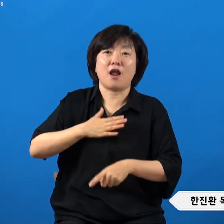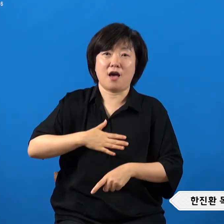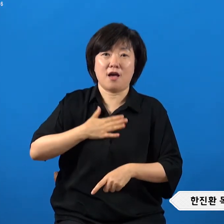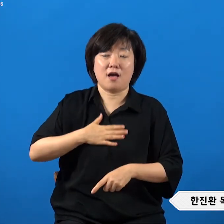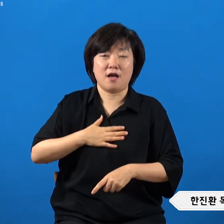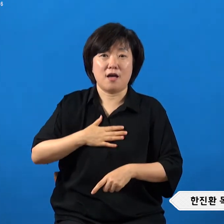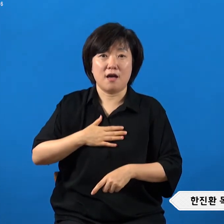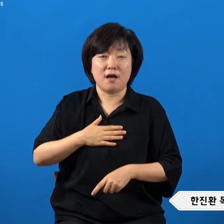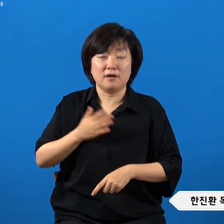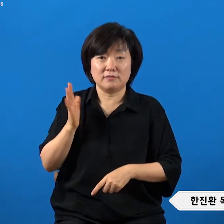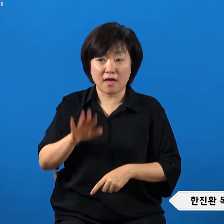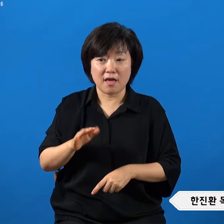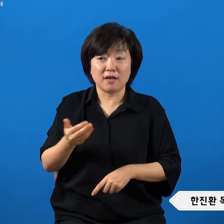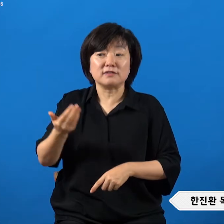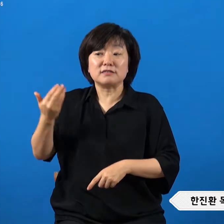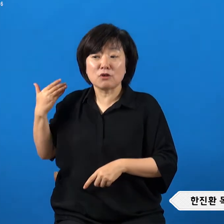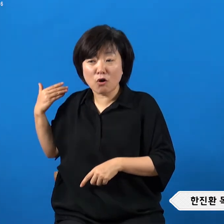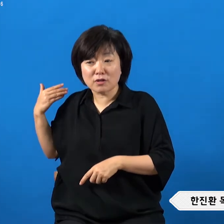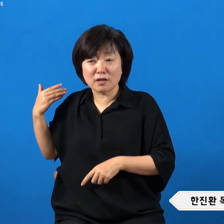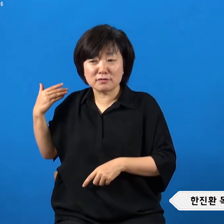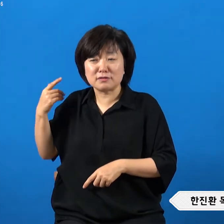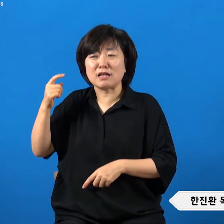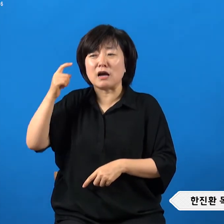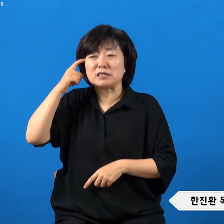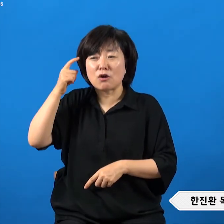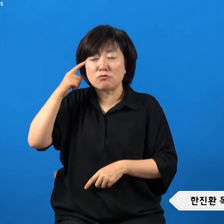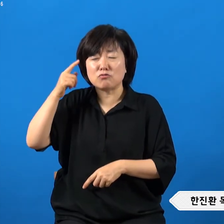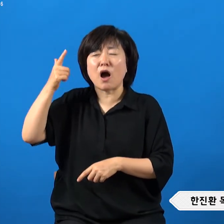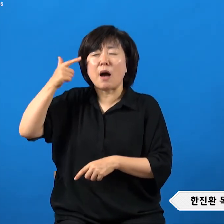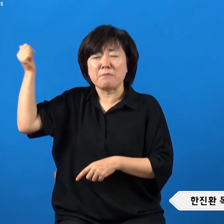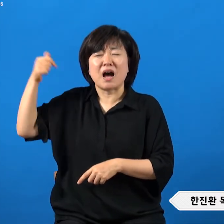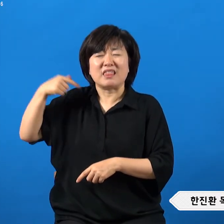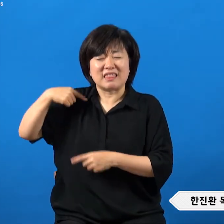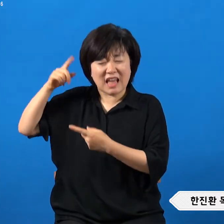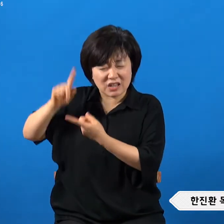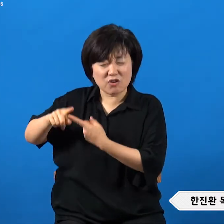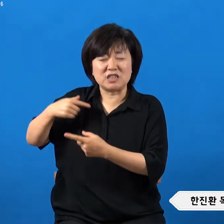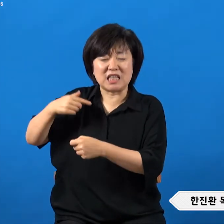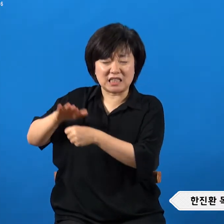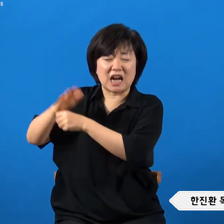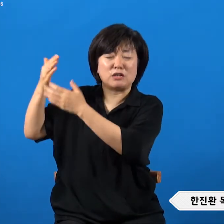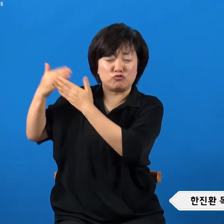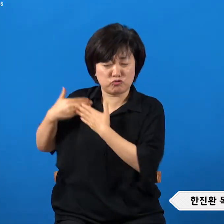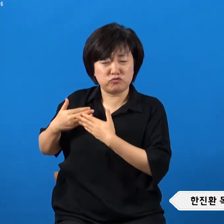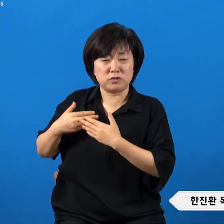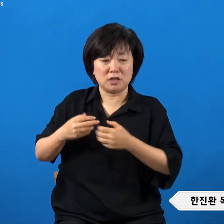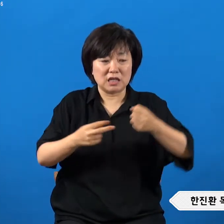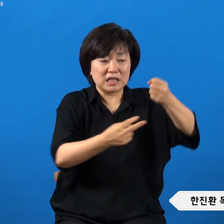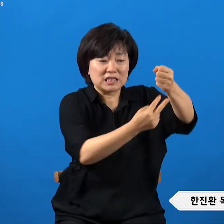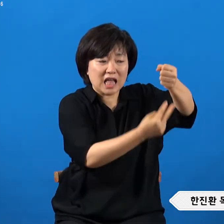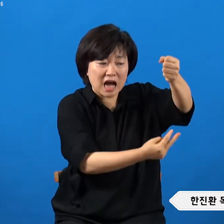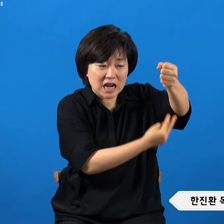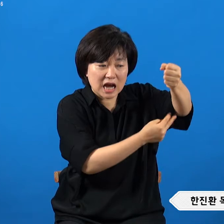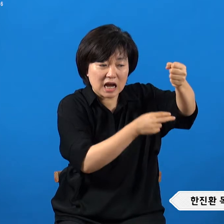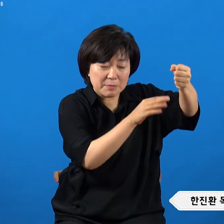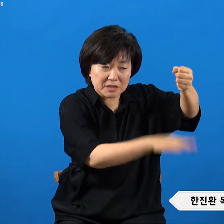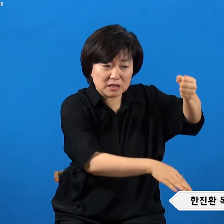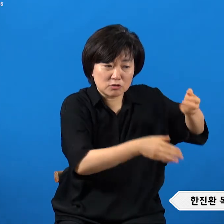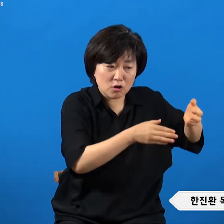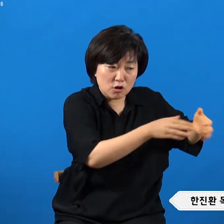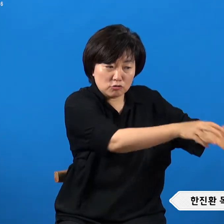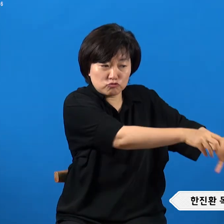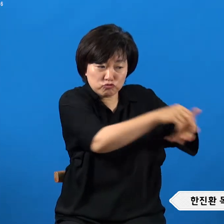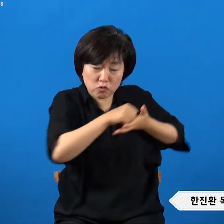알고 있습니다. 근데 그것은 이 이성을 통해서 아는 것입니다. 내가 다리 밑에서 주워온 자식도 아니고